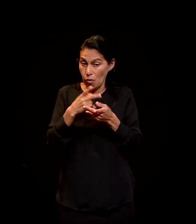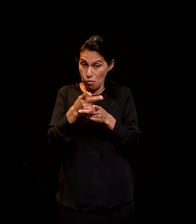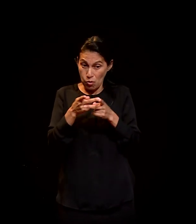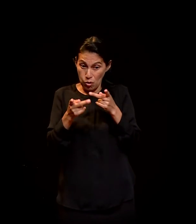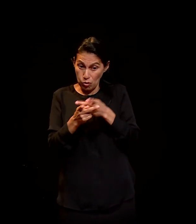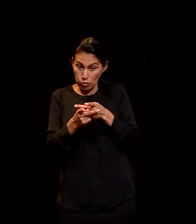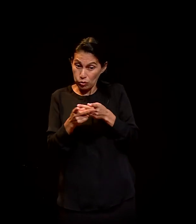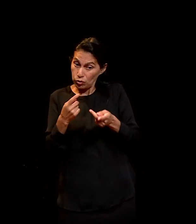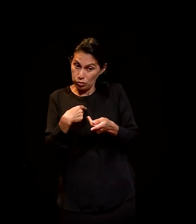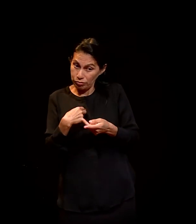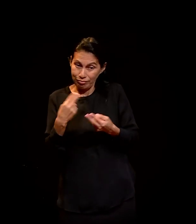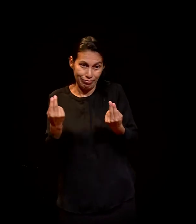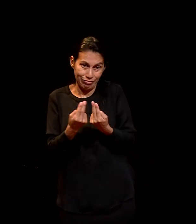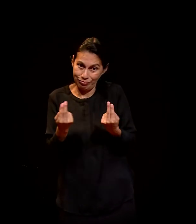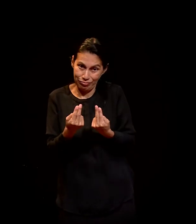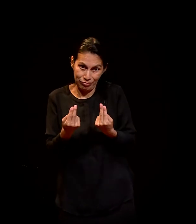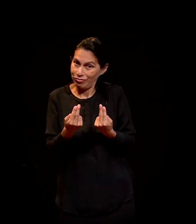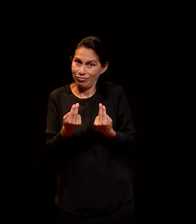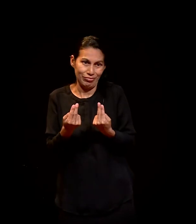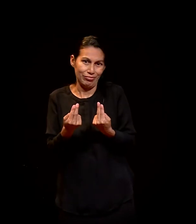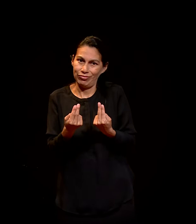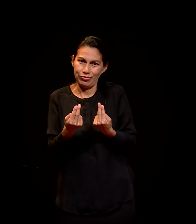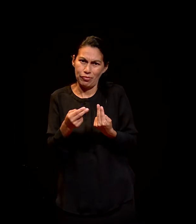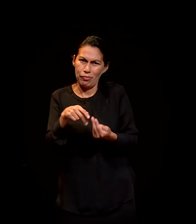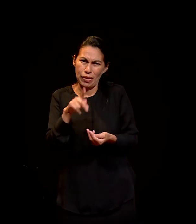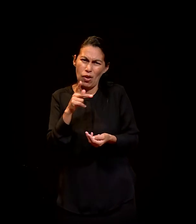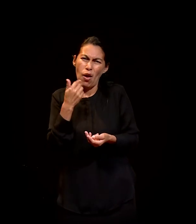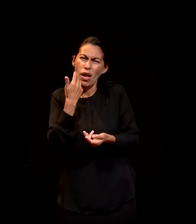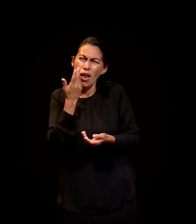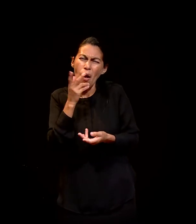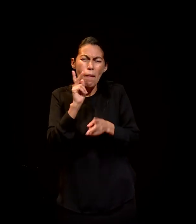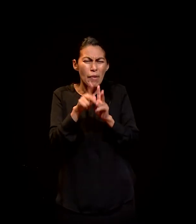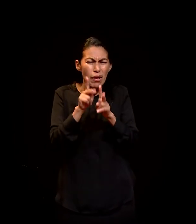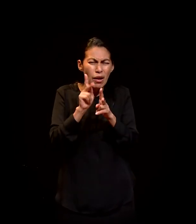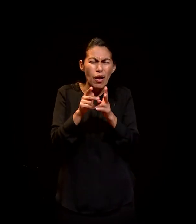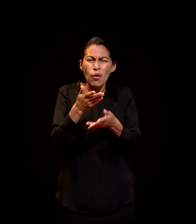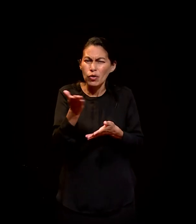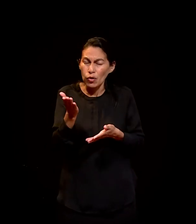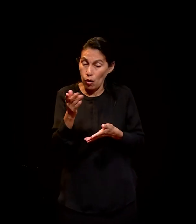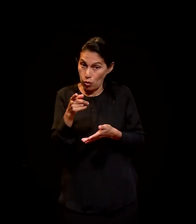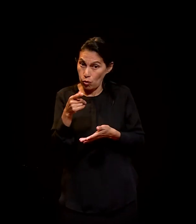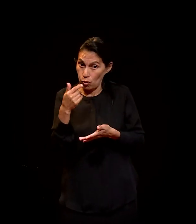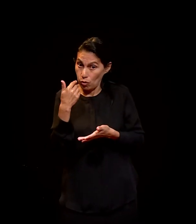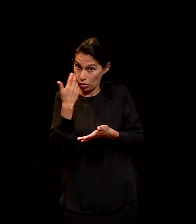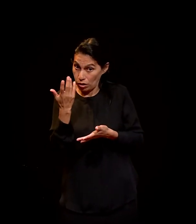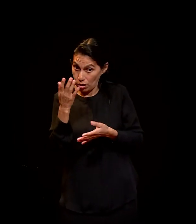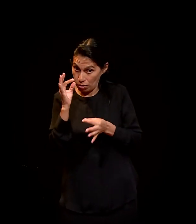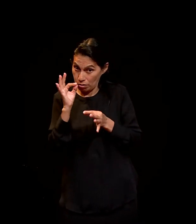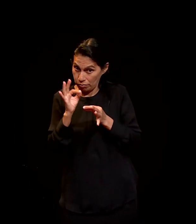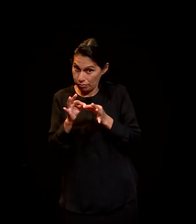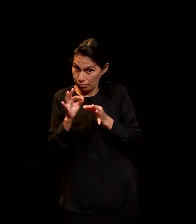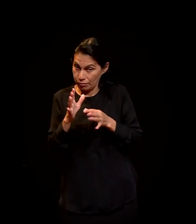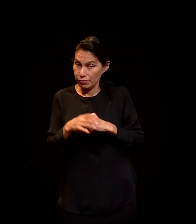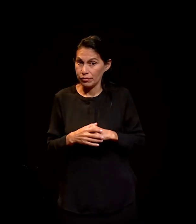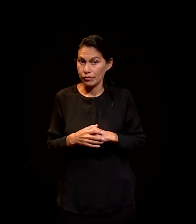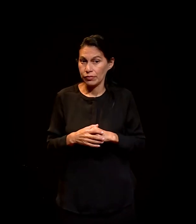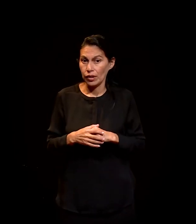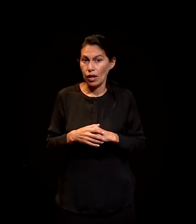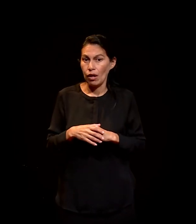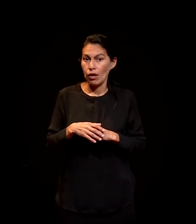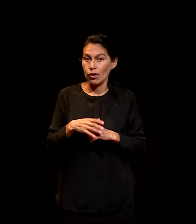tus productos por ahora pero quisiera hablar contigo y quisiera saber si estarías dispuesta aceptar